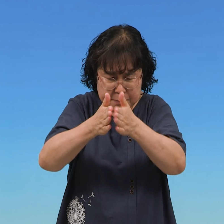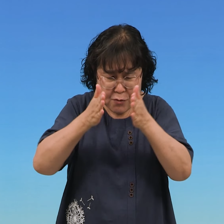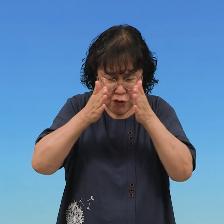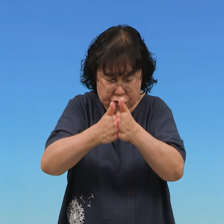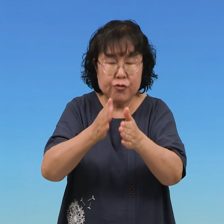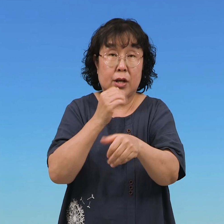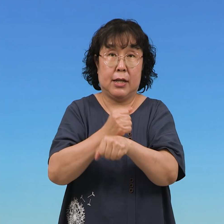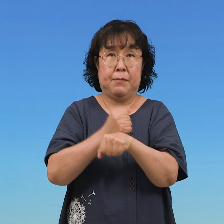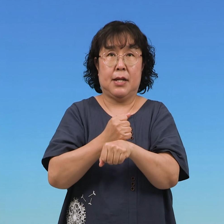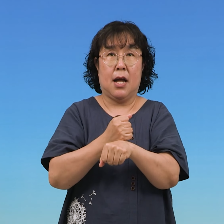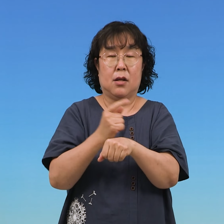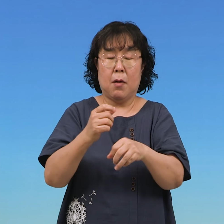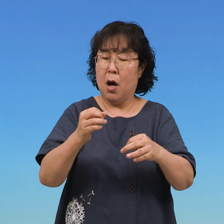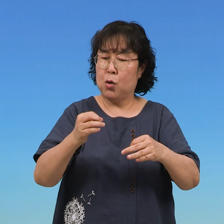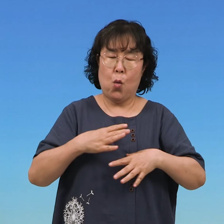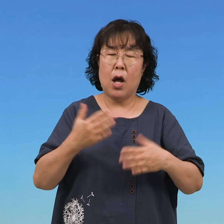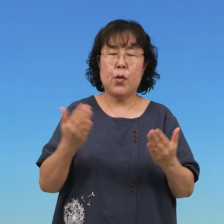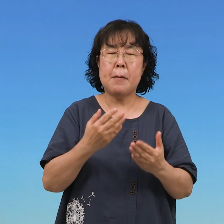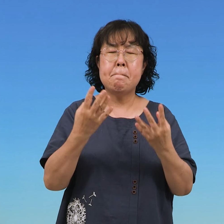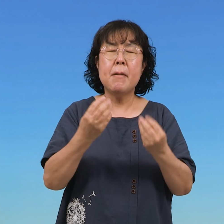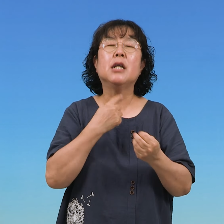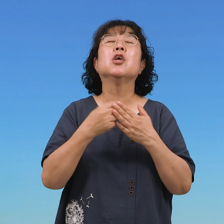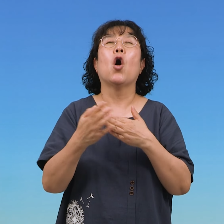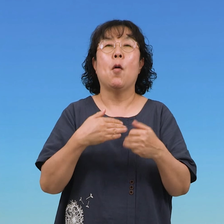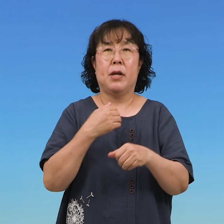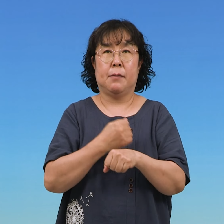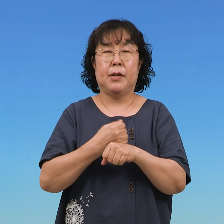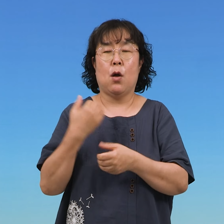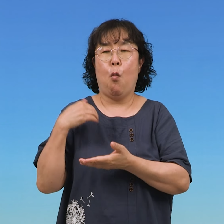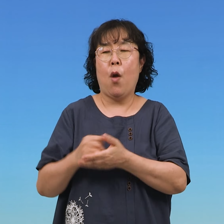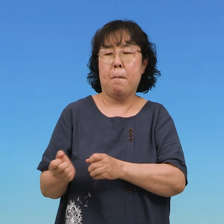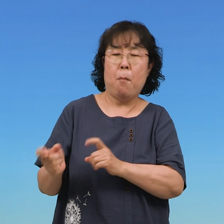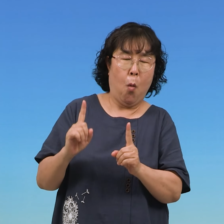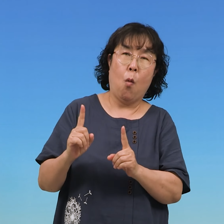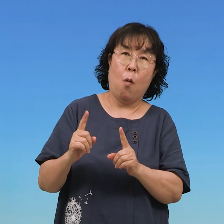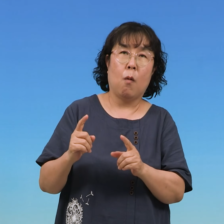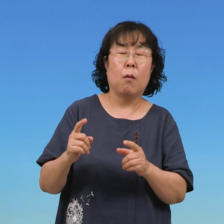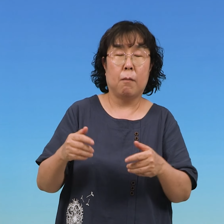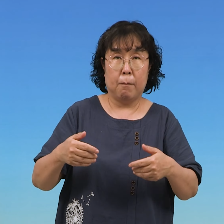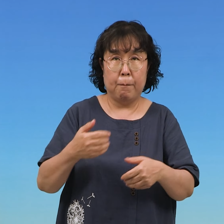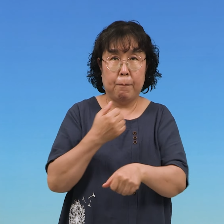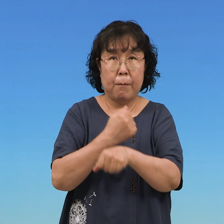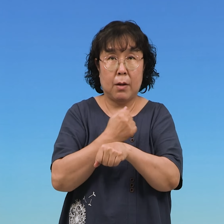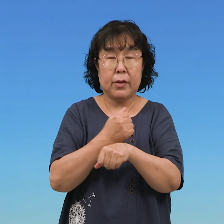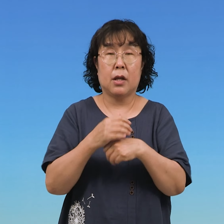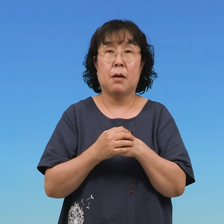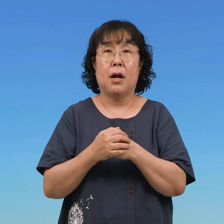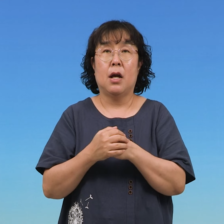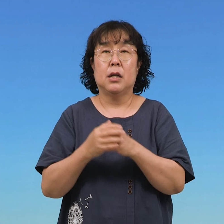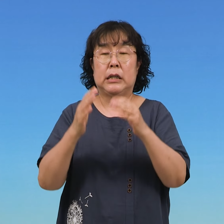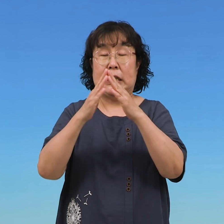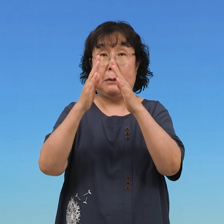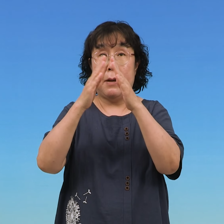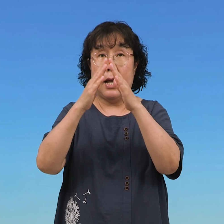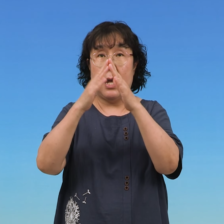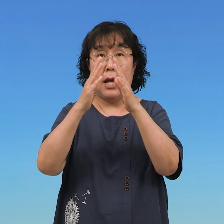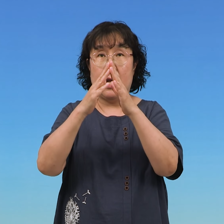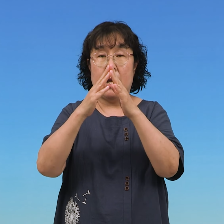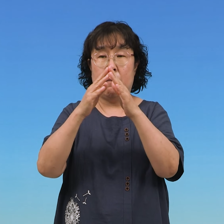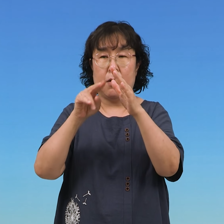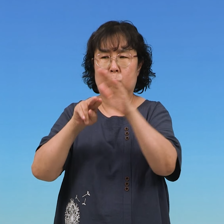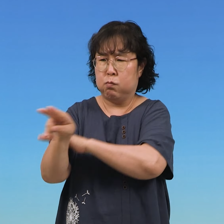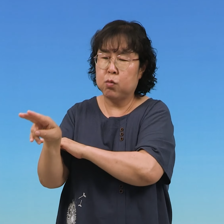거예요. 회복이 되는 거예요. 애들이 막 살아나는 겁니다. 가출했던 애들이 지금 여기 우리 교회 와서